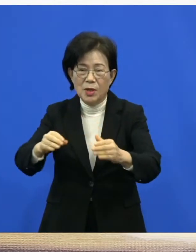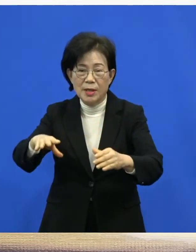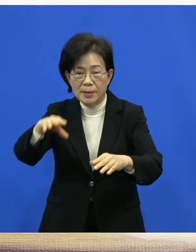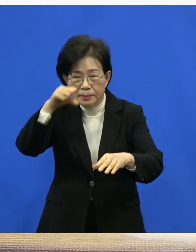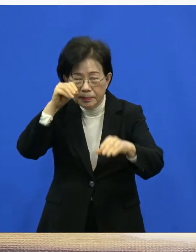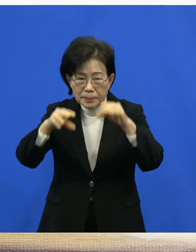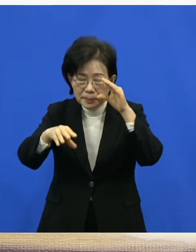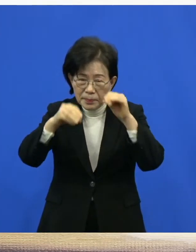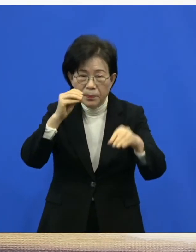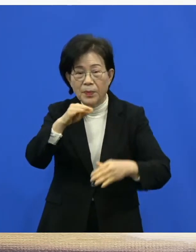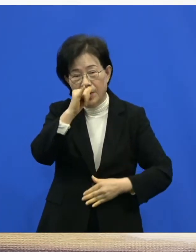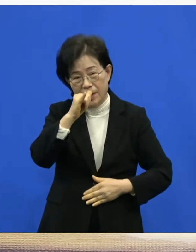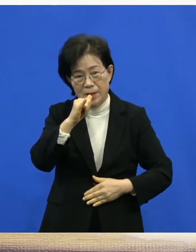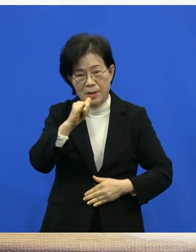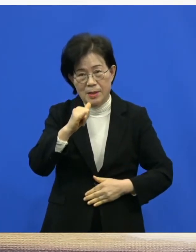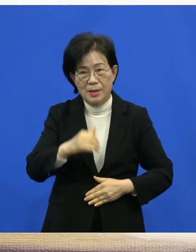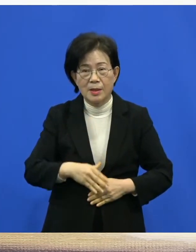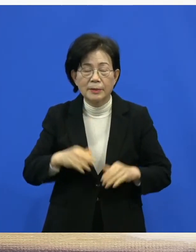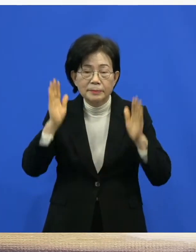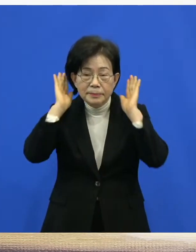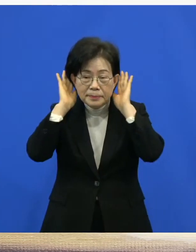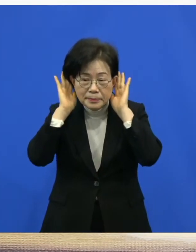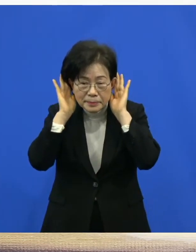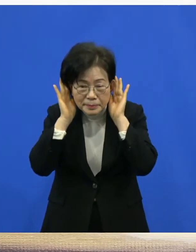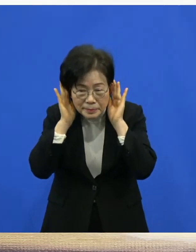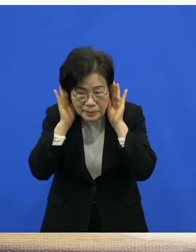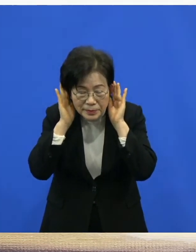됐어요. 보여요. 기가 앞으로 나와 있어요.